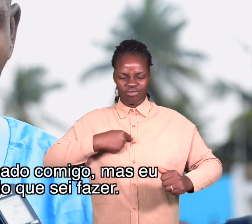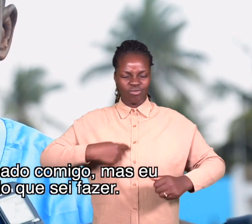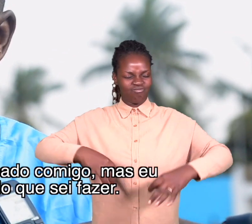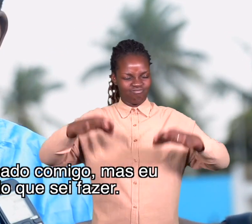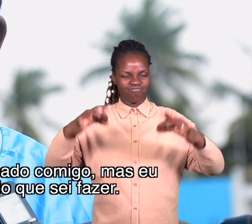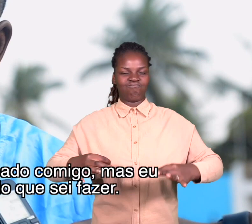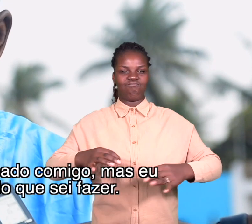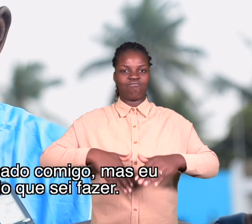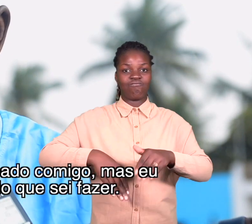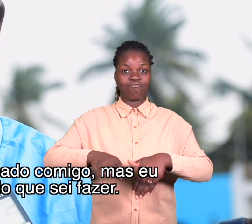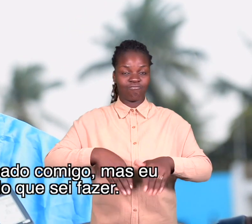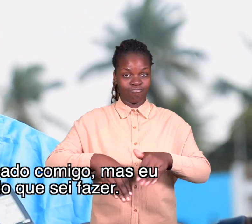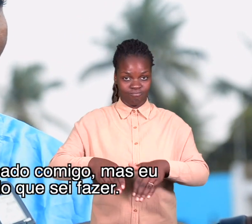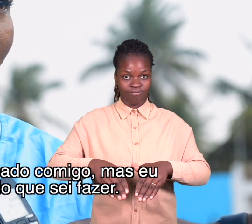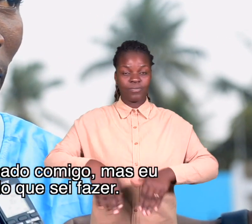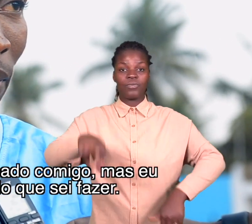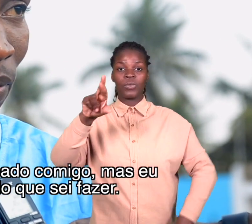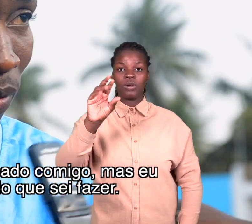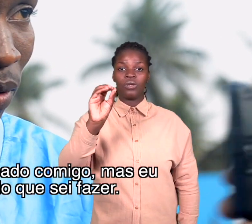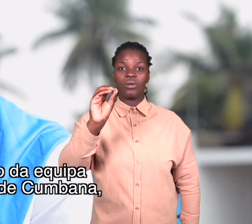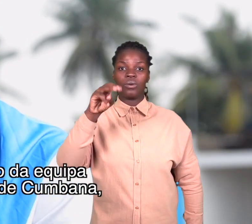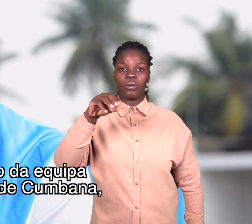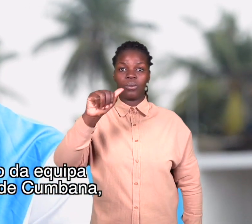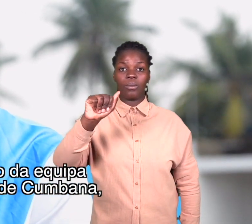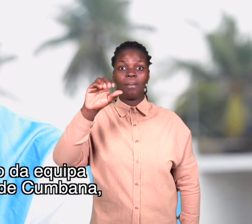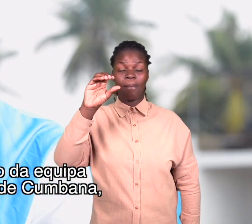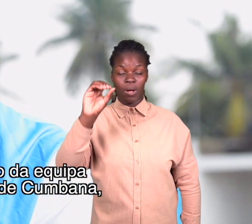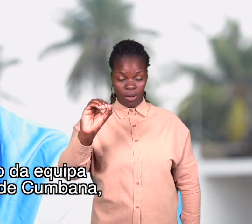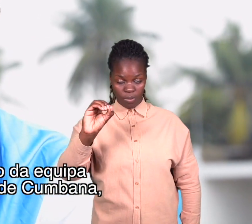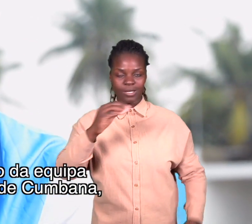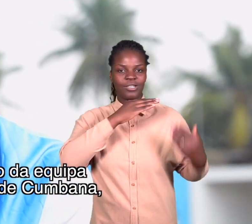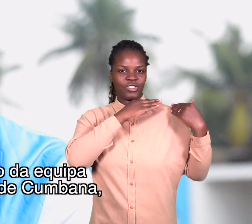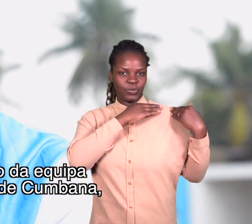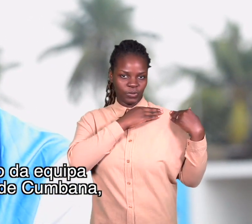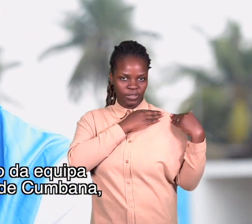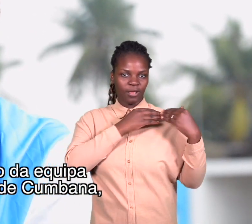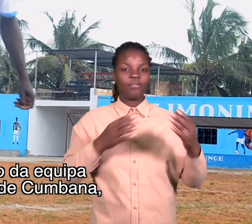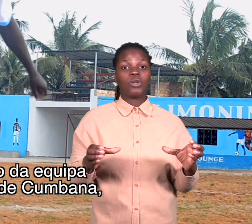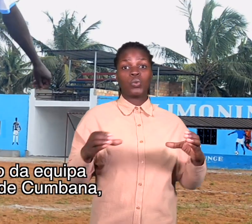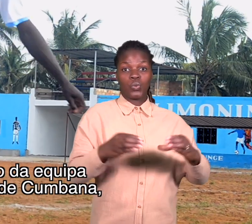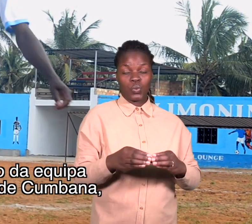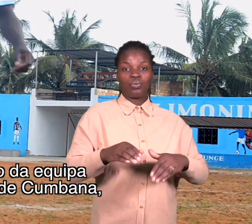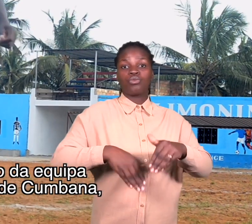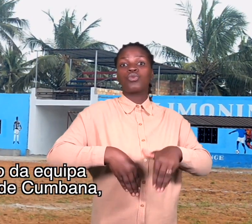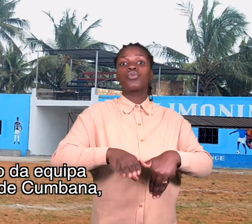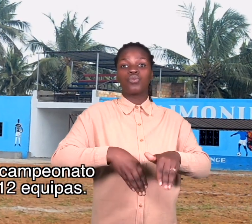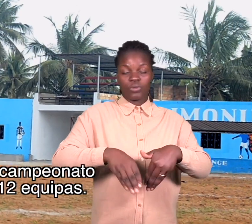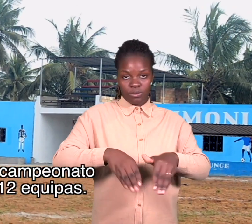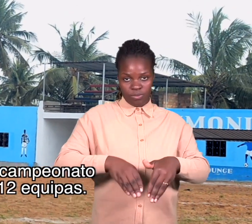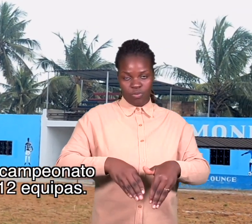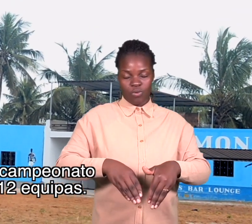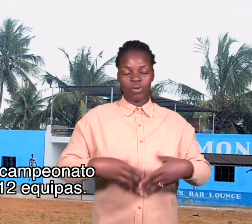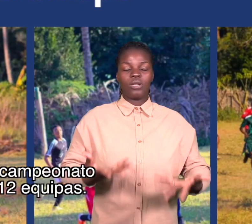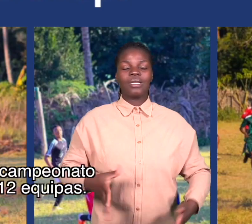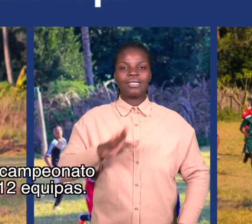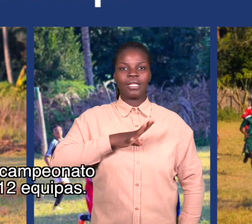mas eu entro em campo fazer o que eu sei fazer. Romão André é capitão da equipa principal do Machaquene de Cumbana, a